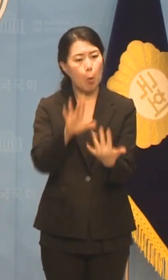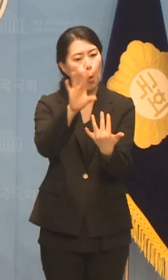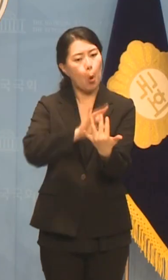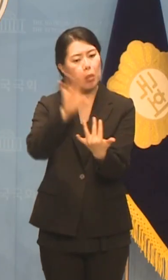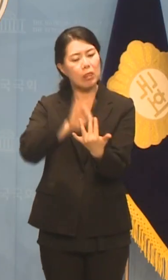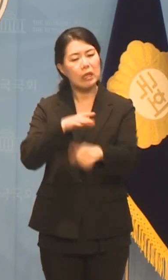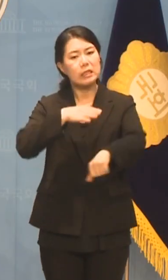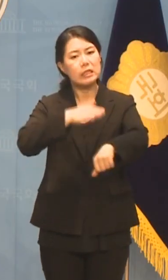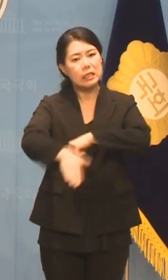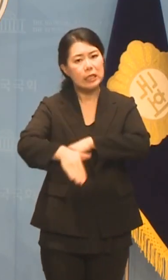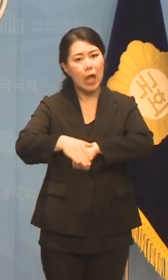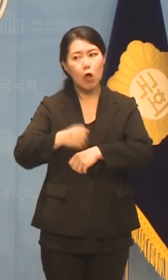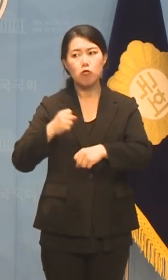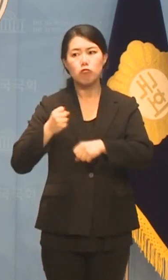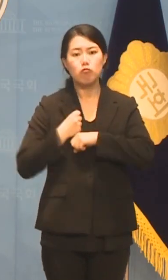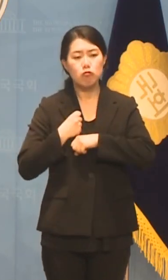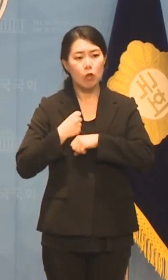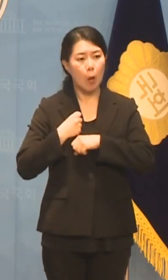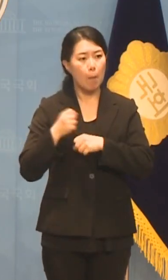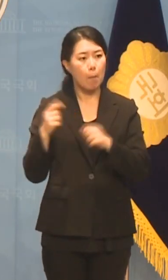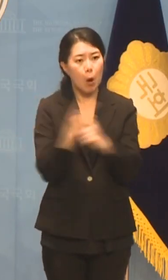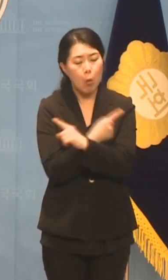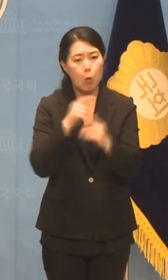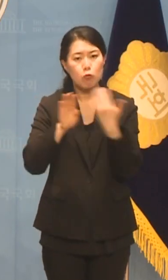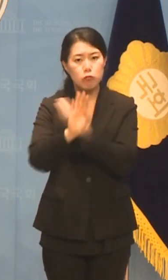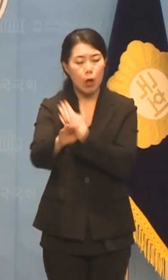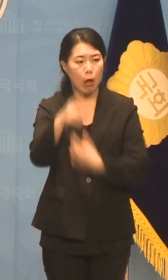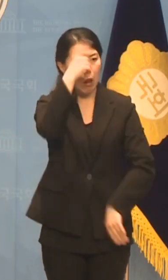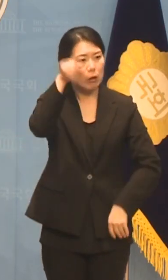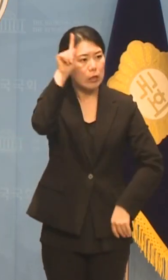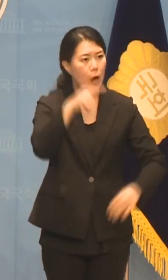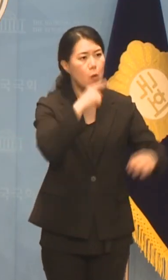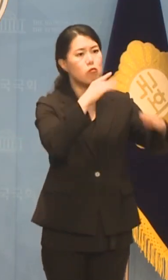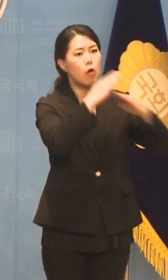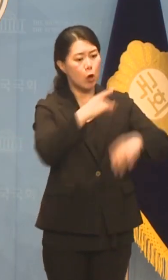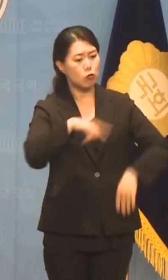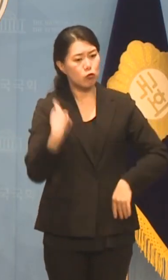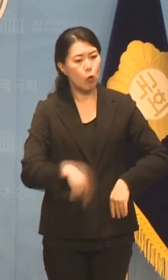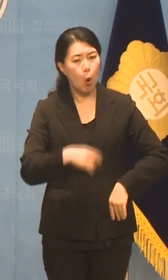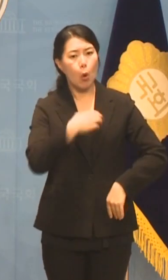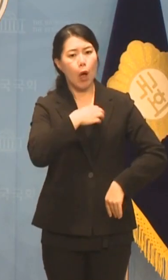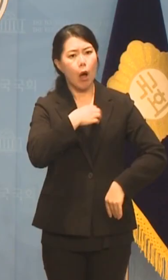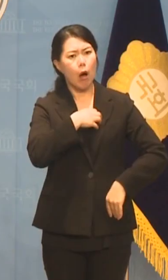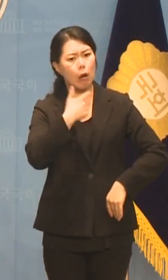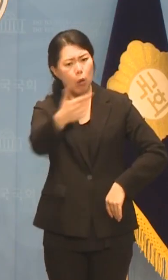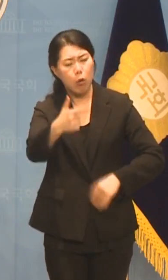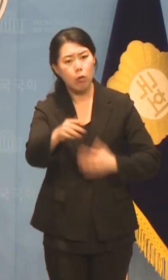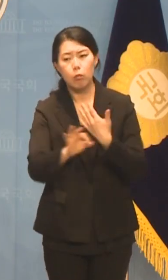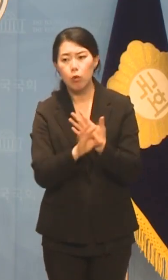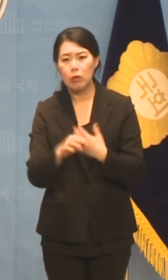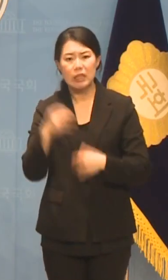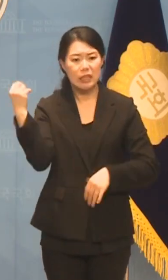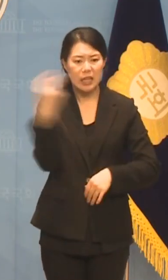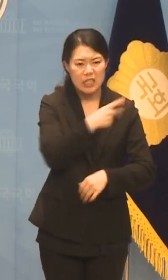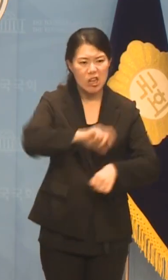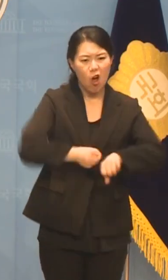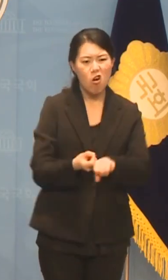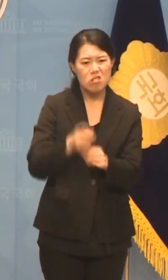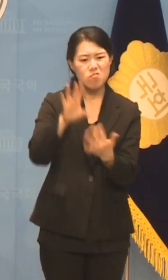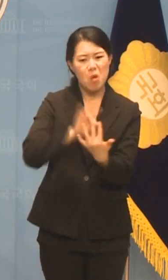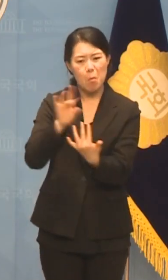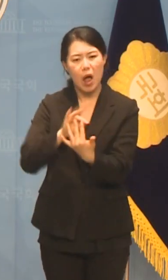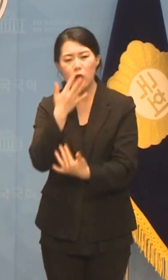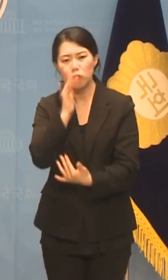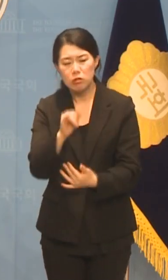모병제로 바꿨다가 러시아, 중국의 위협 등이 높아지며 다시 징병제로 환원한